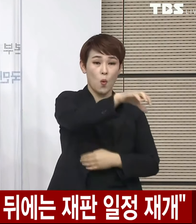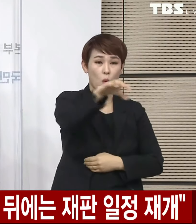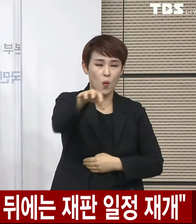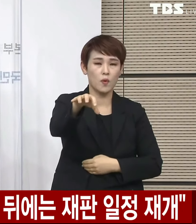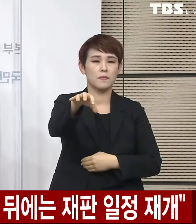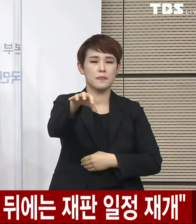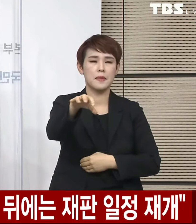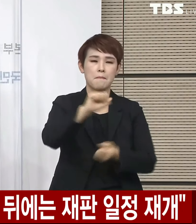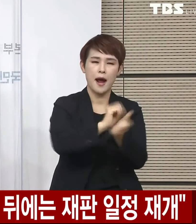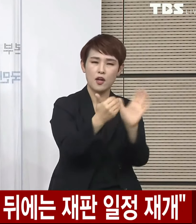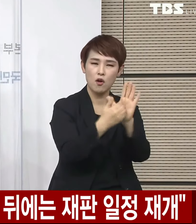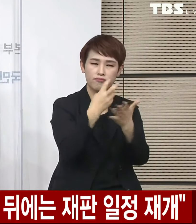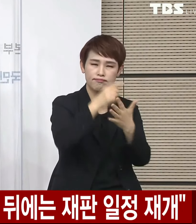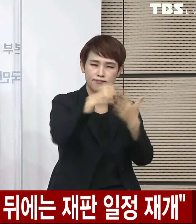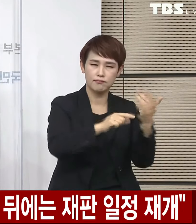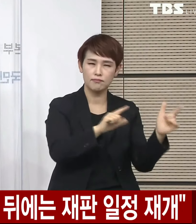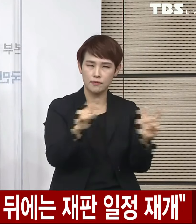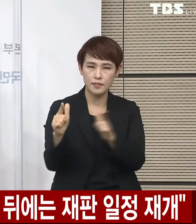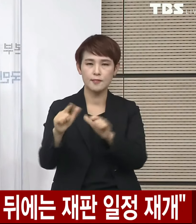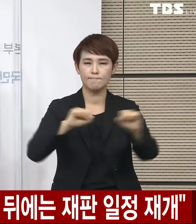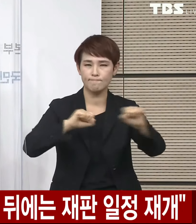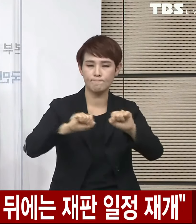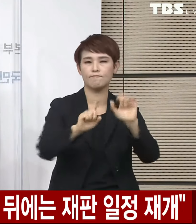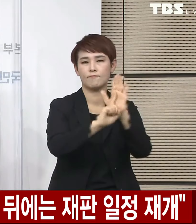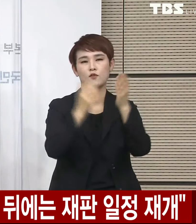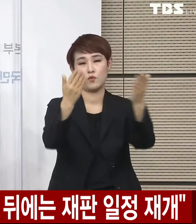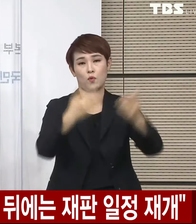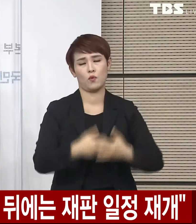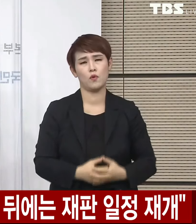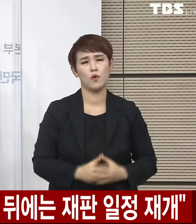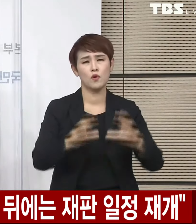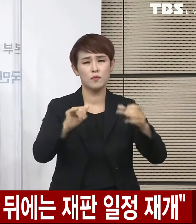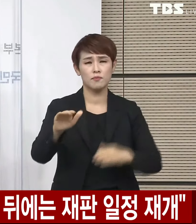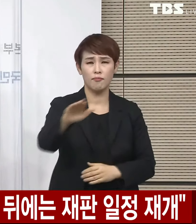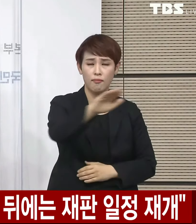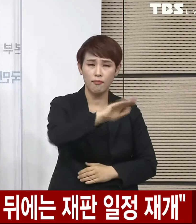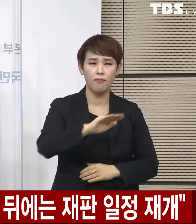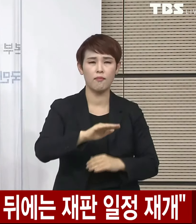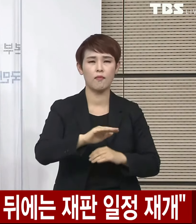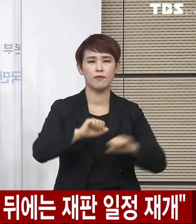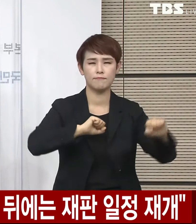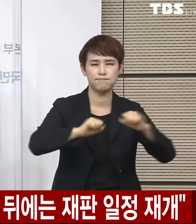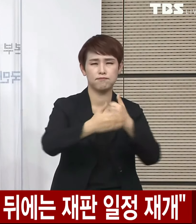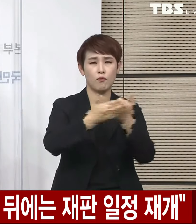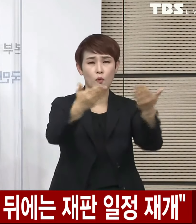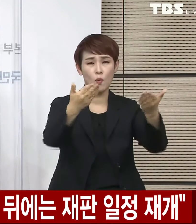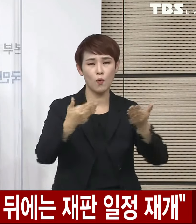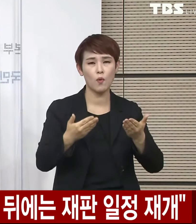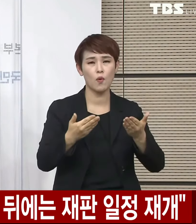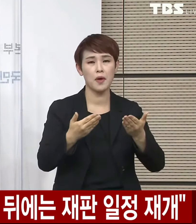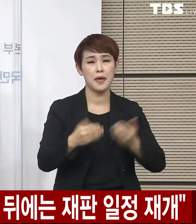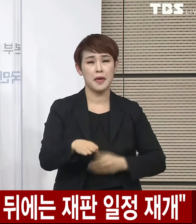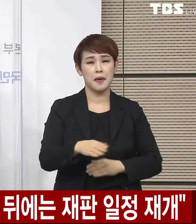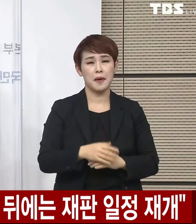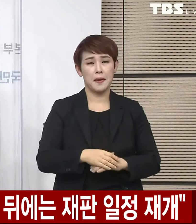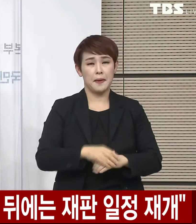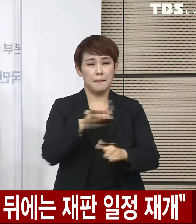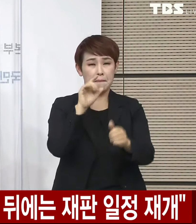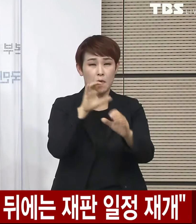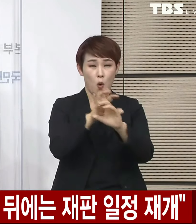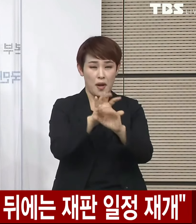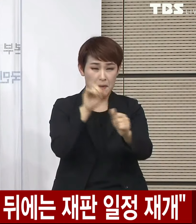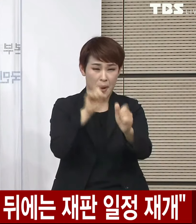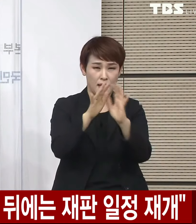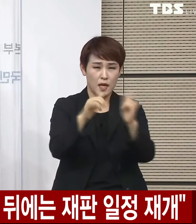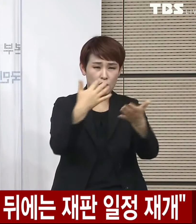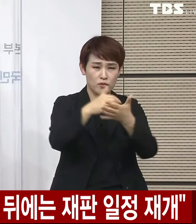국민들의 적극적인 참여와 협조로 최근 환자 수가 지속적으로 감소하고 있는 것은 긍정적입니다. 다만